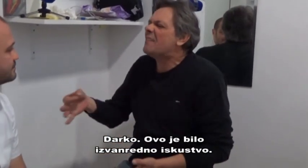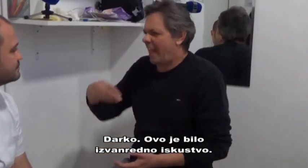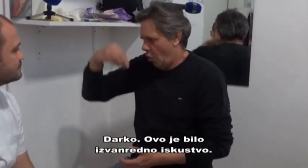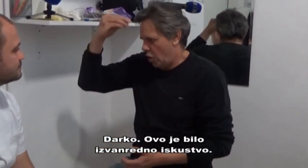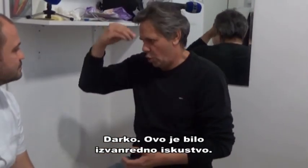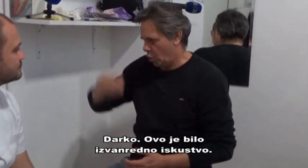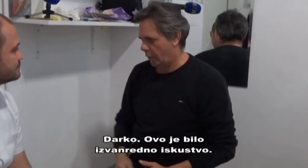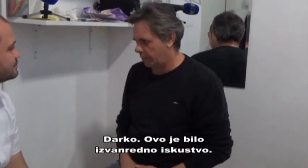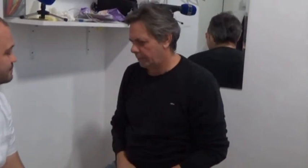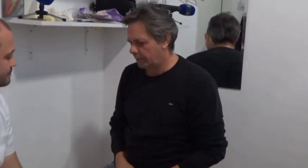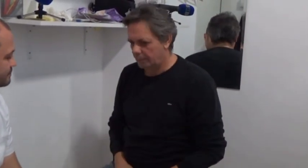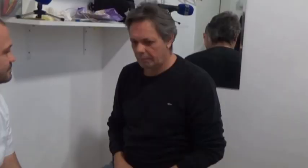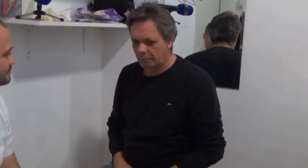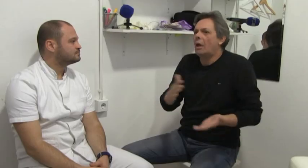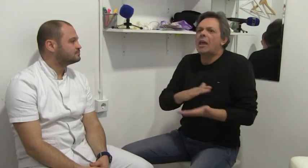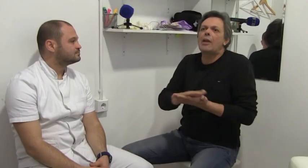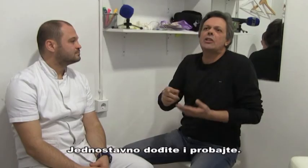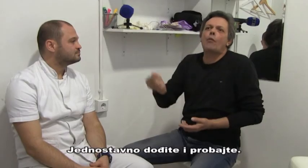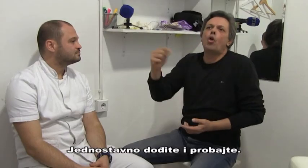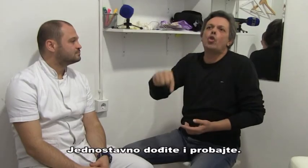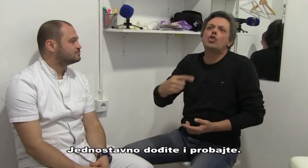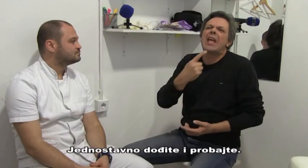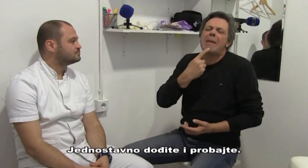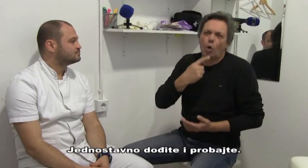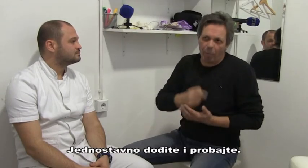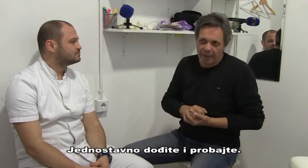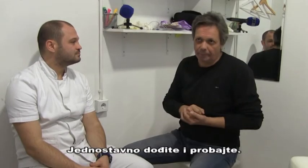izvanredno iskustvo. Jednostavno dođite i probajte.